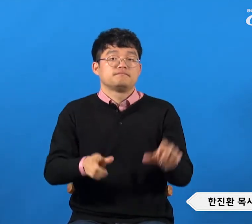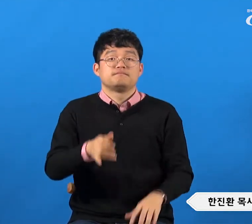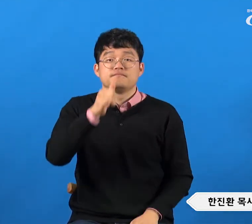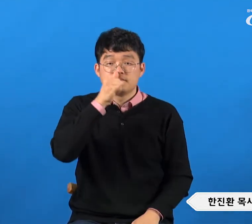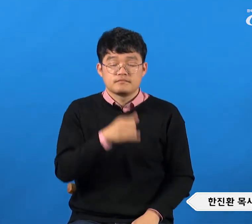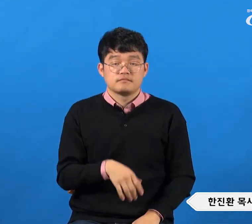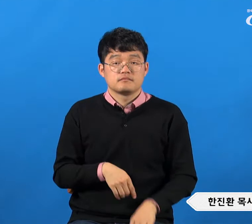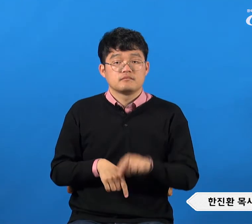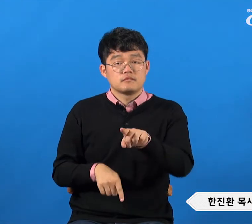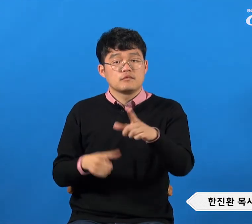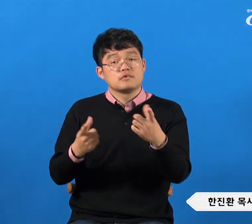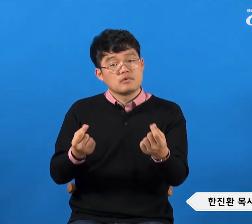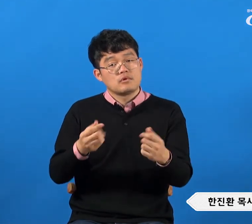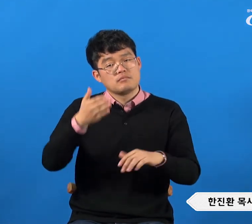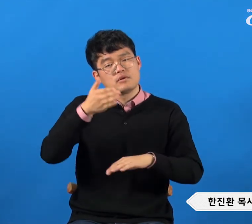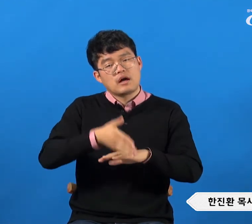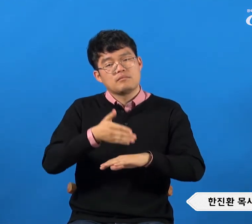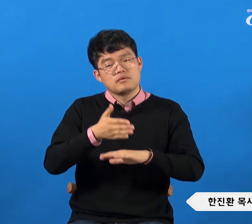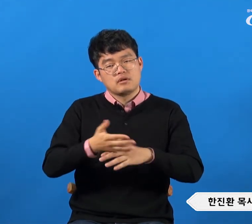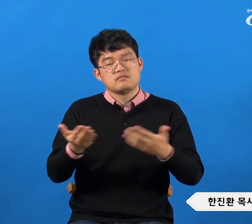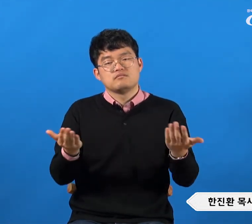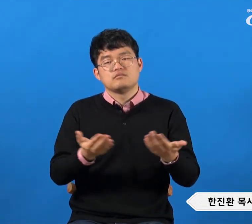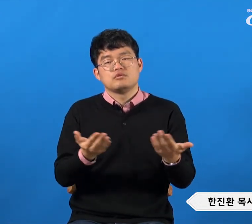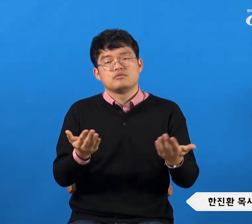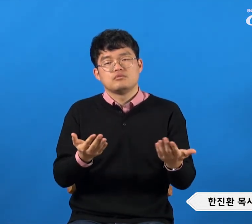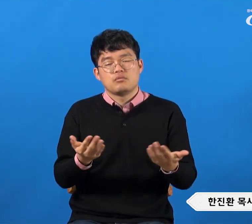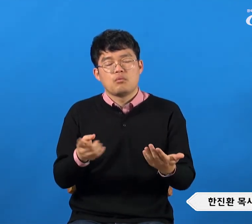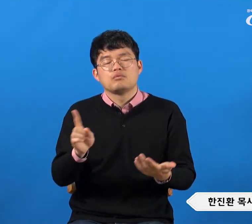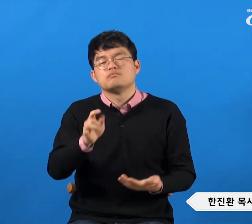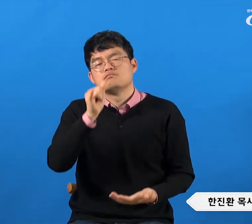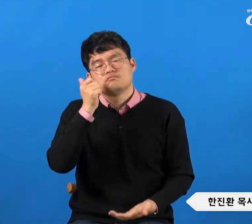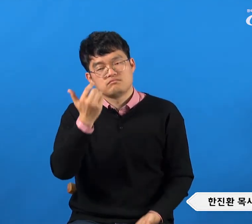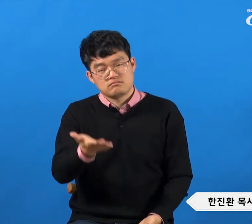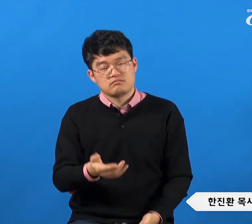그것처럼 사실은 감사한 일이 어디 있습니까?